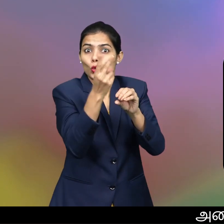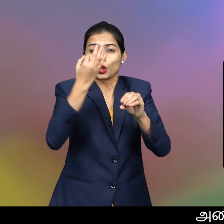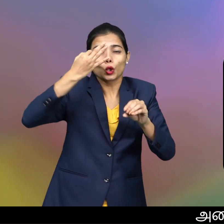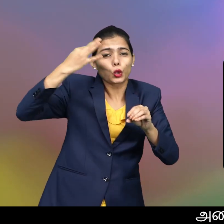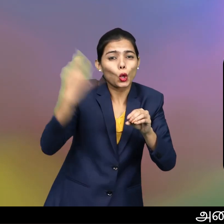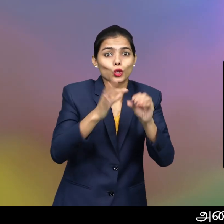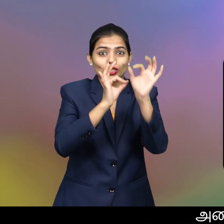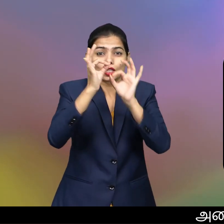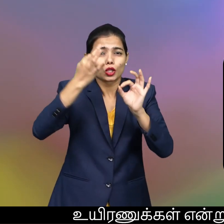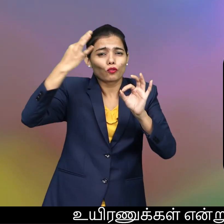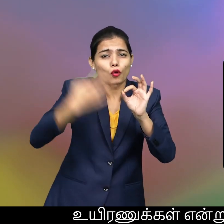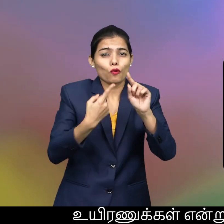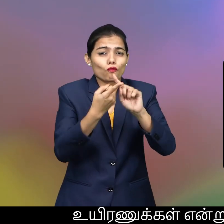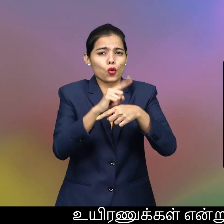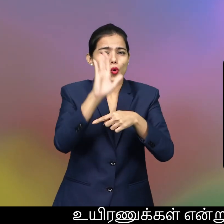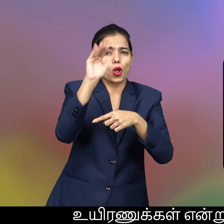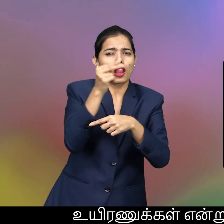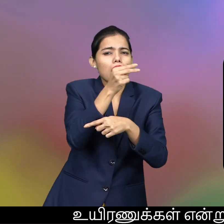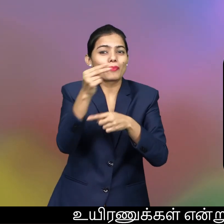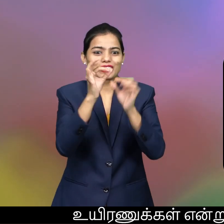அவை மகள் உயிரணுக்கள் என்று அழைக்கப்படுகின்றன.